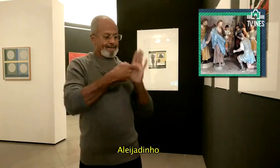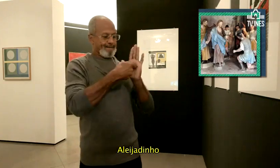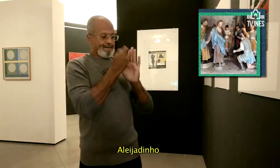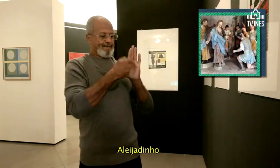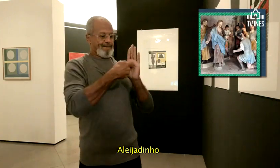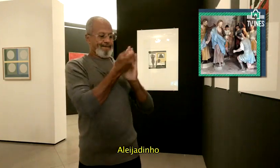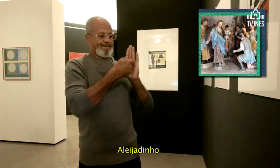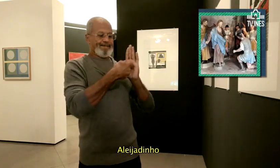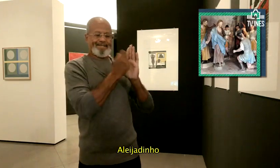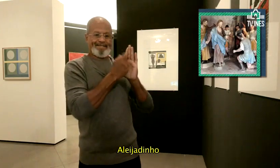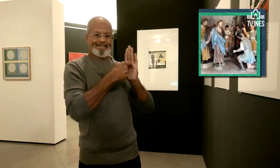Aleijadinho.